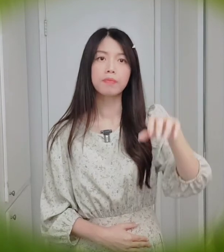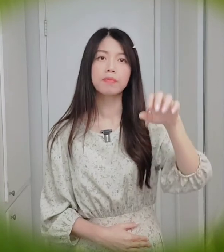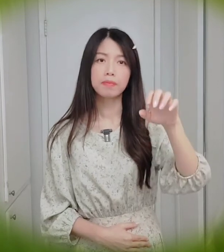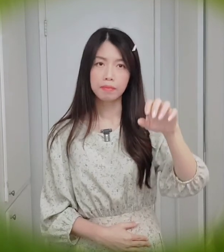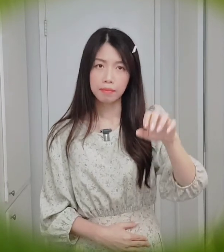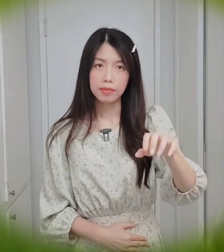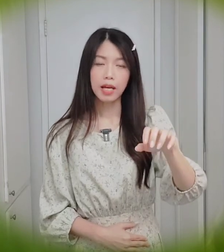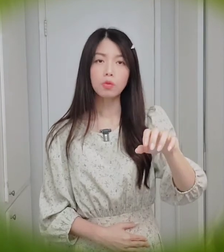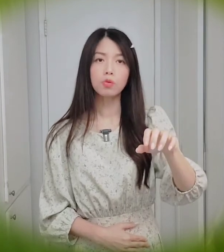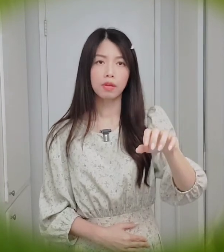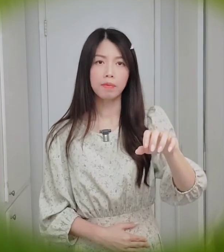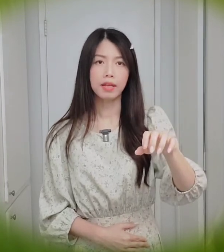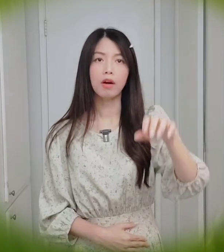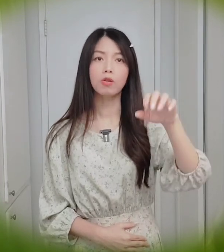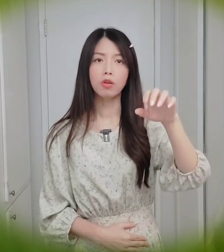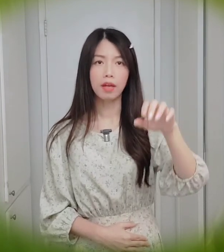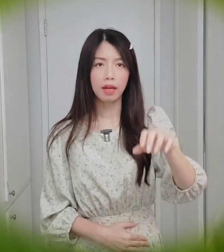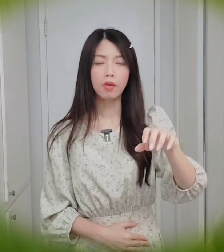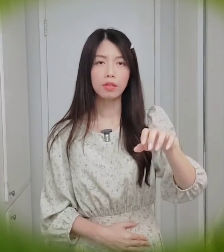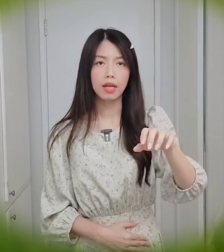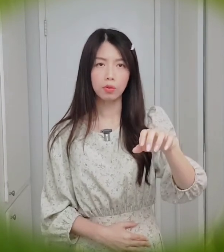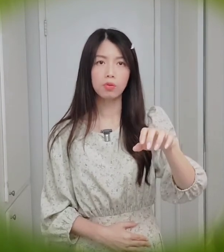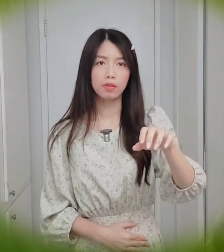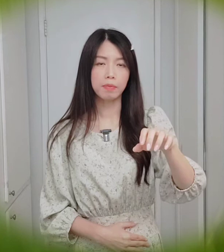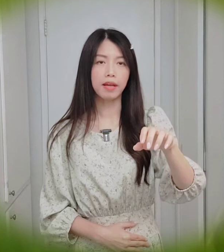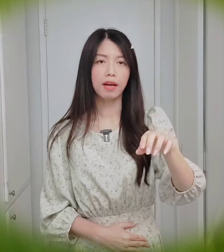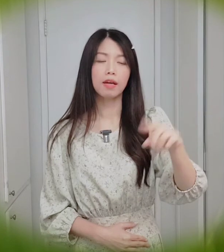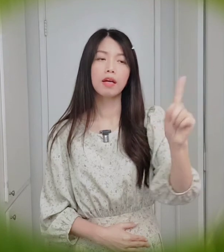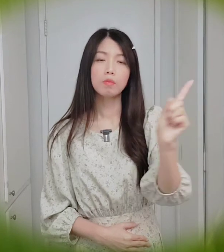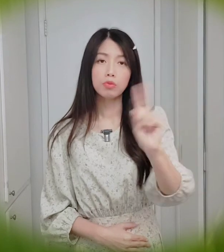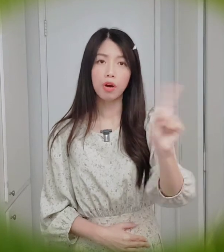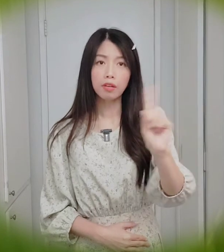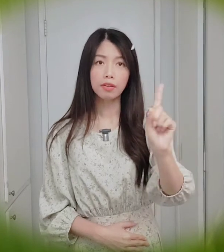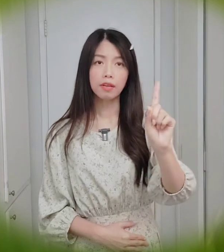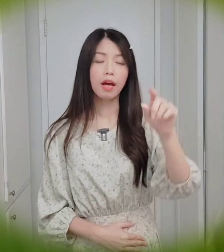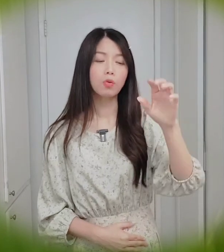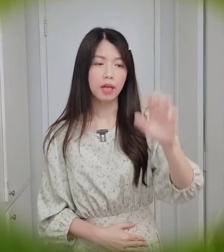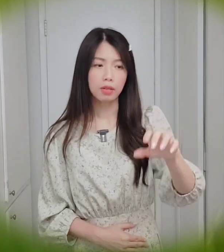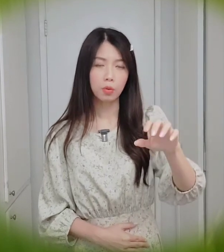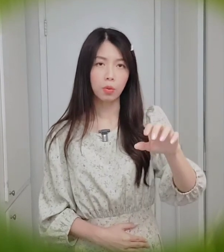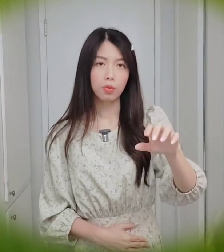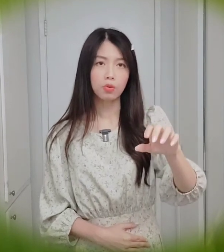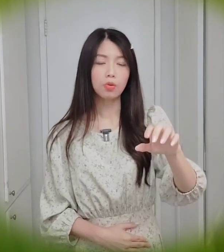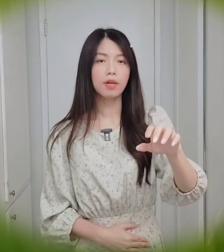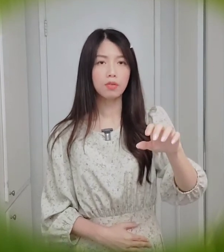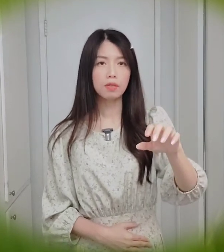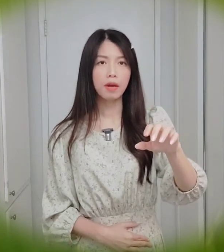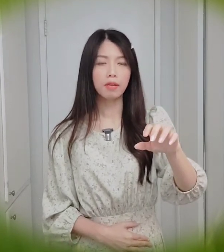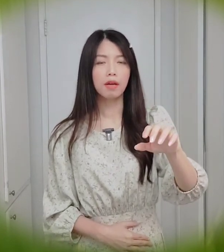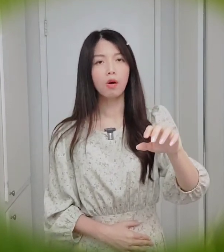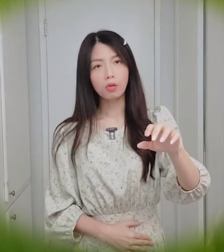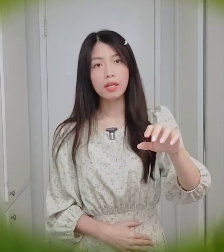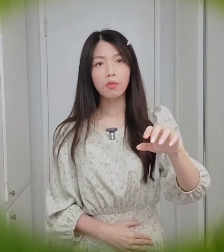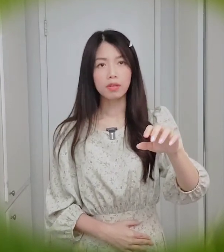내려주시면 장소 수어가 됩니다. 어디에라고 하는 장소 수어가 됩니다. 무엇 하고 장소 수어를